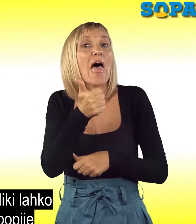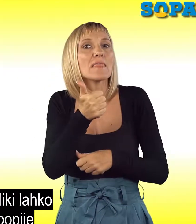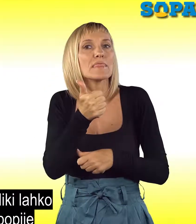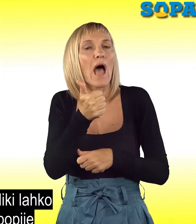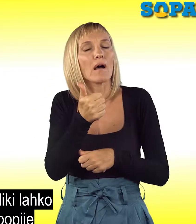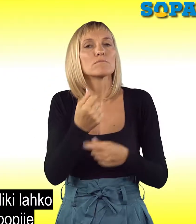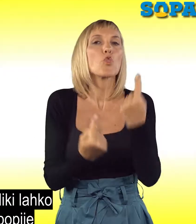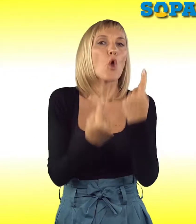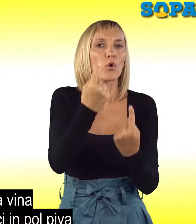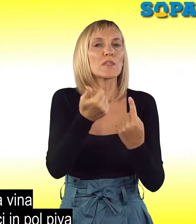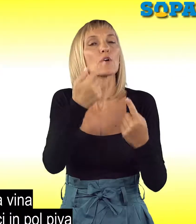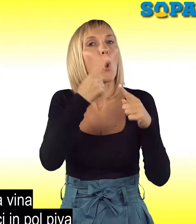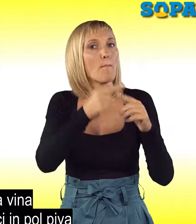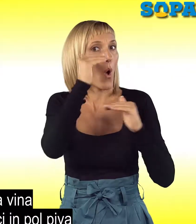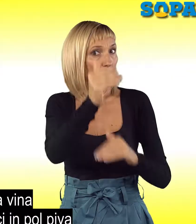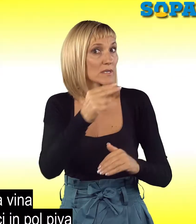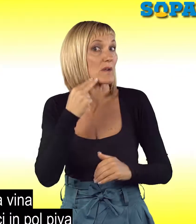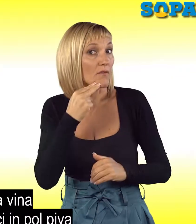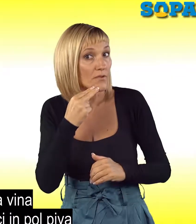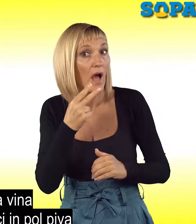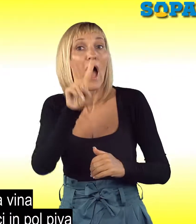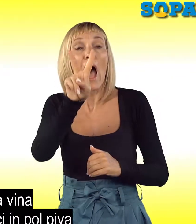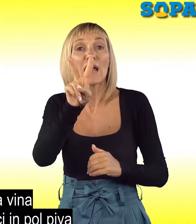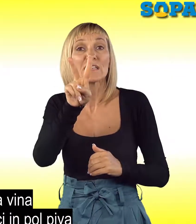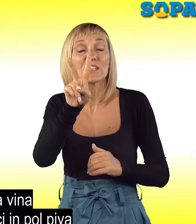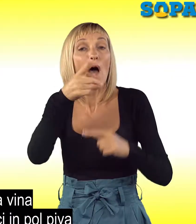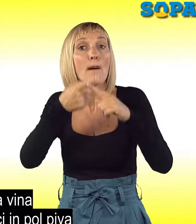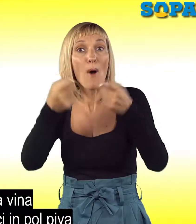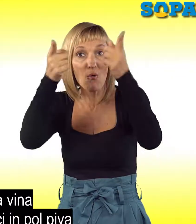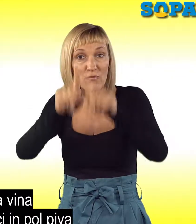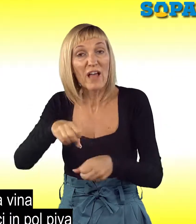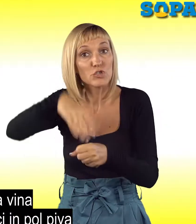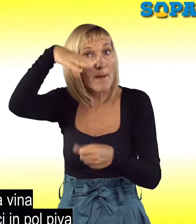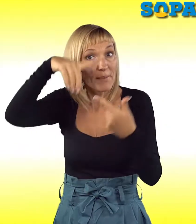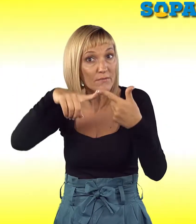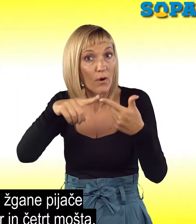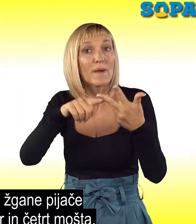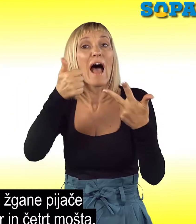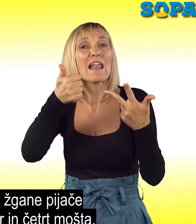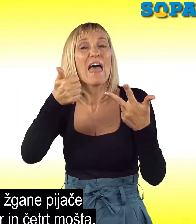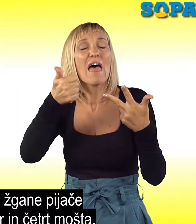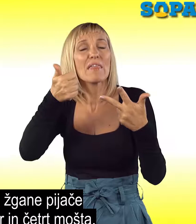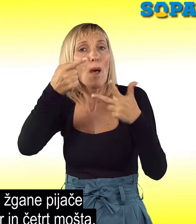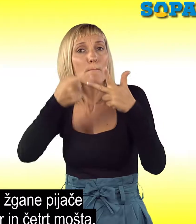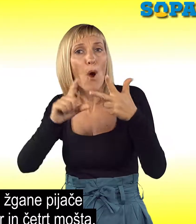popije 0,5 litra vina ali 2 steklenici in pol piva ali 1,5 deci žgane